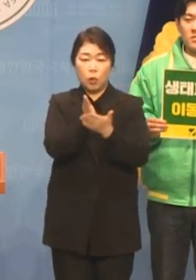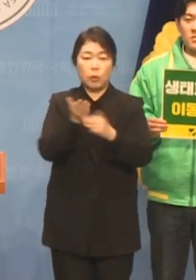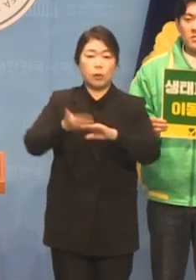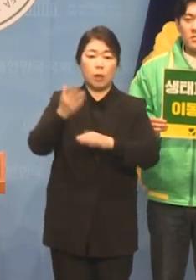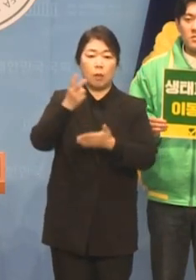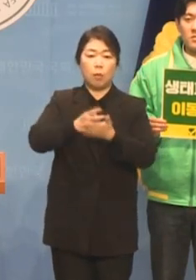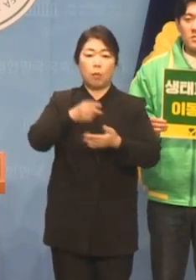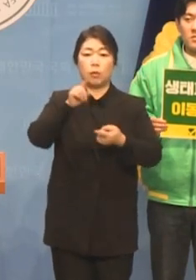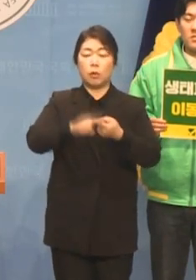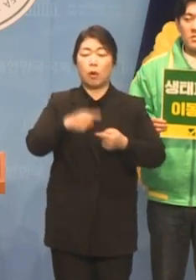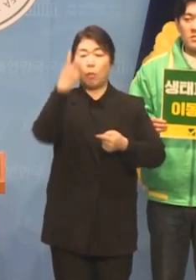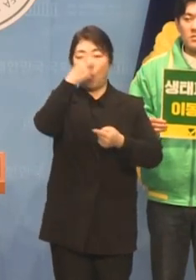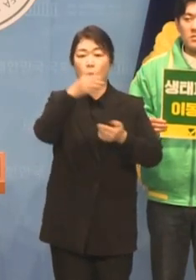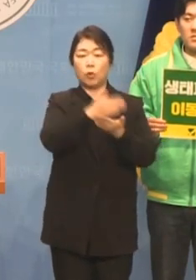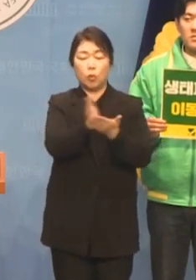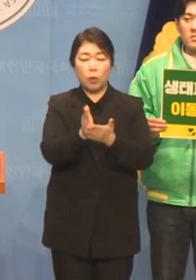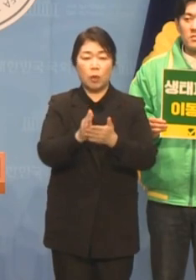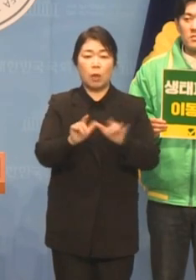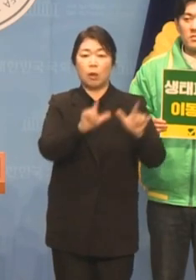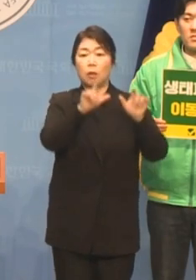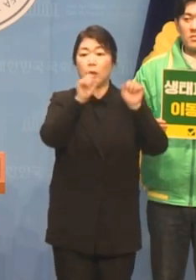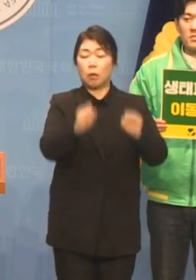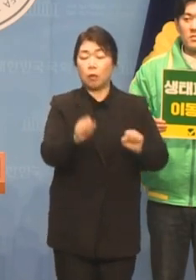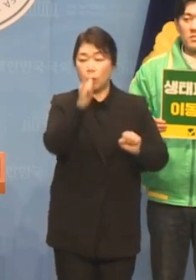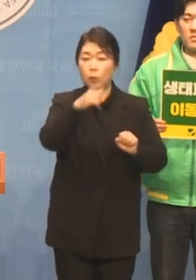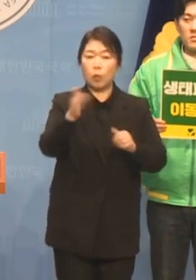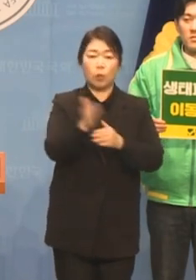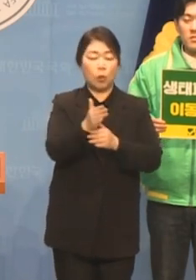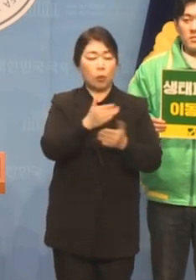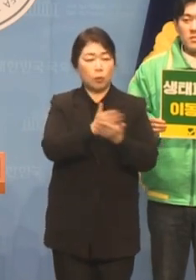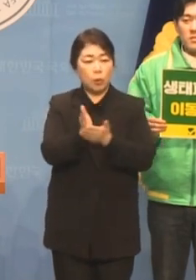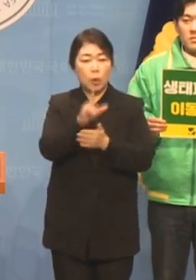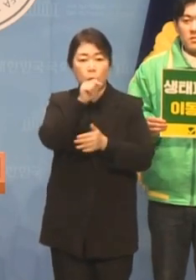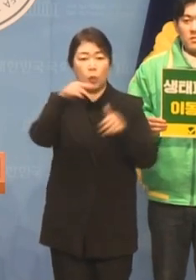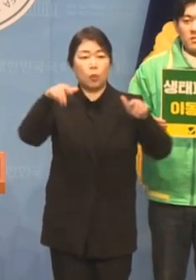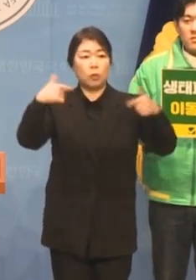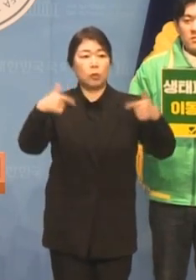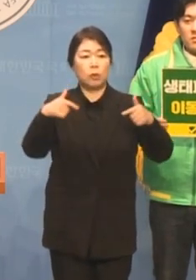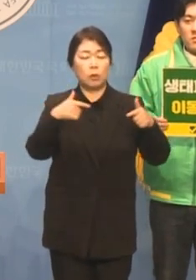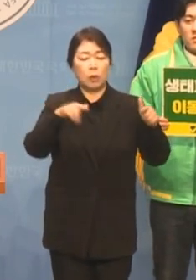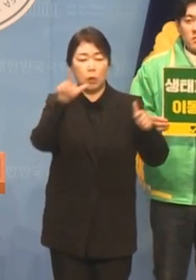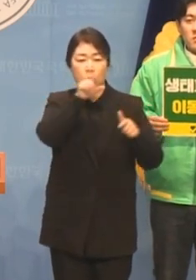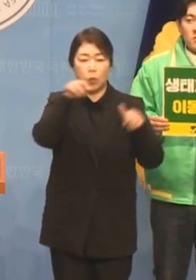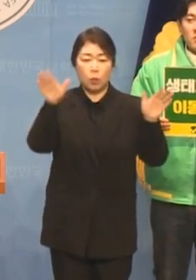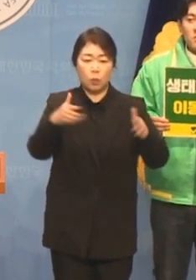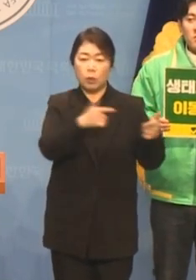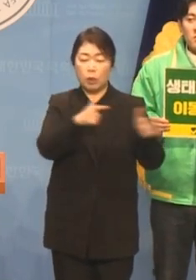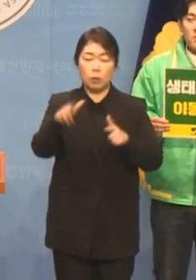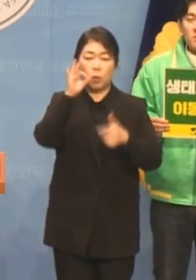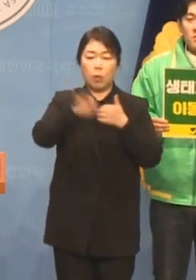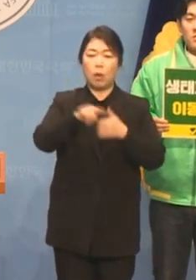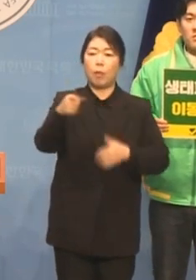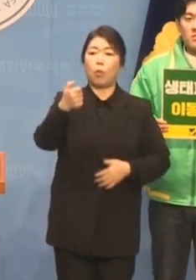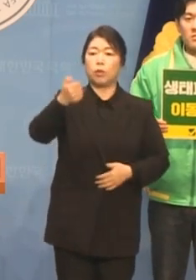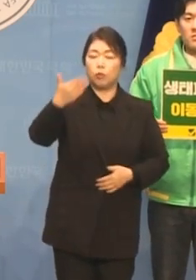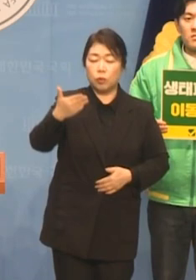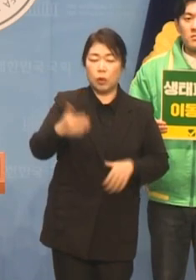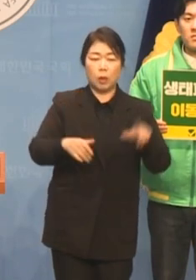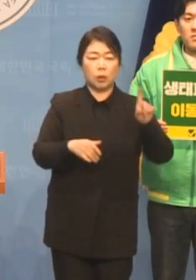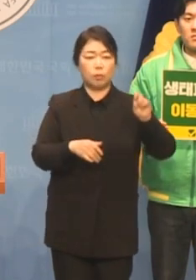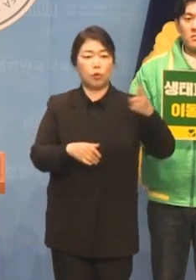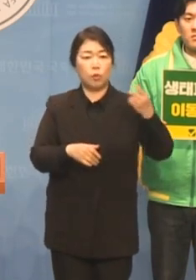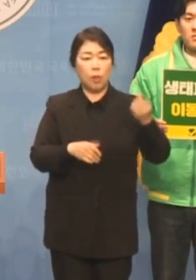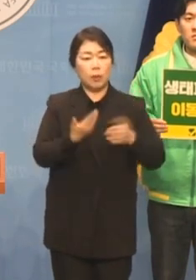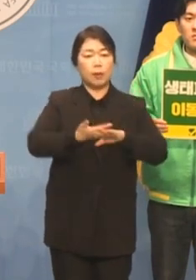보호종이 서식하고 조류의 경우 31종의 보종을 비롯한 159조 약 16만 개체